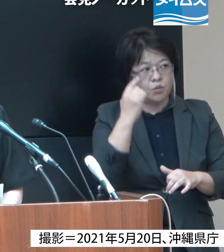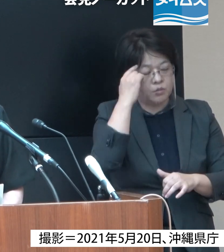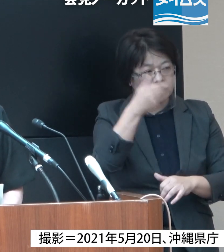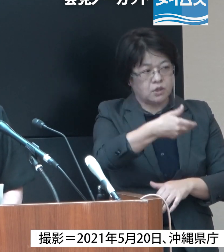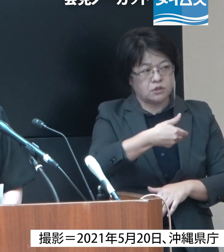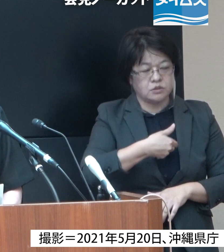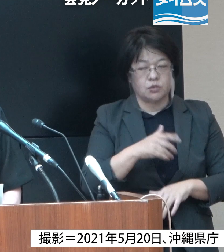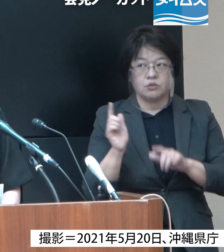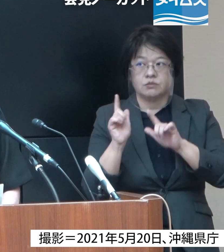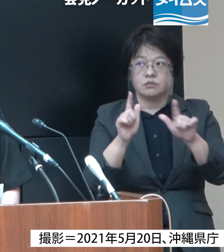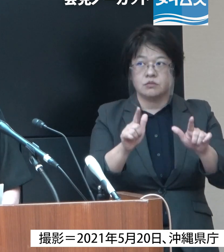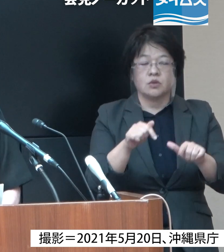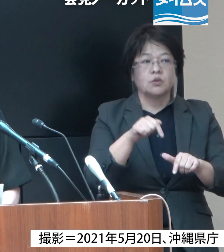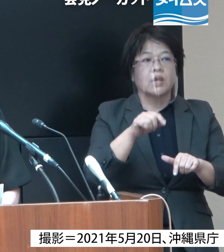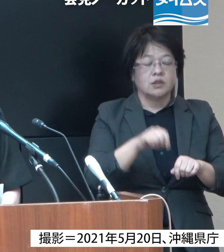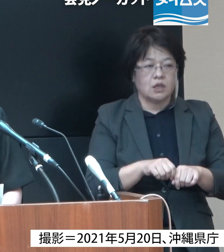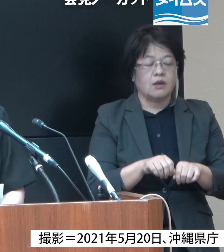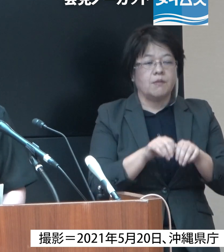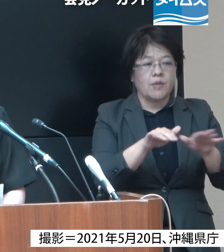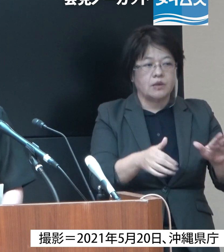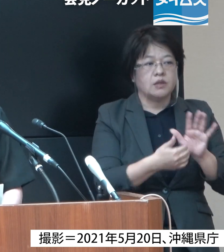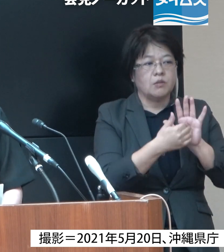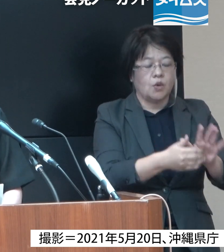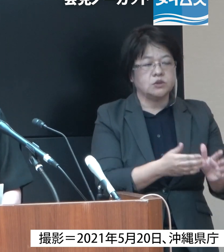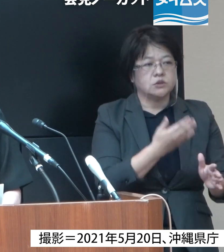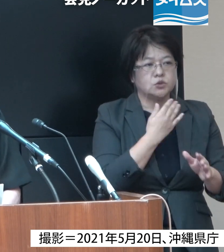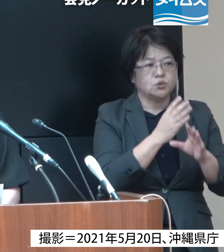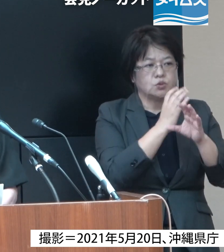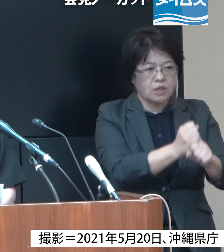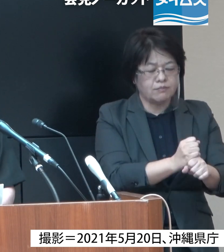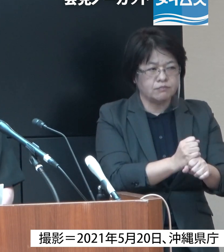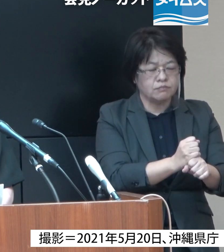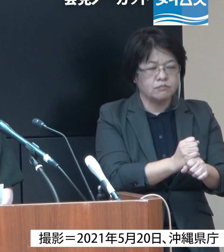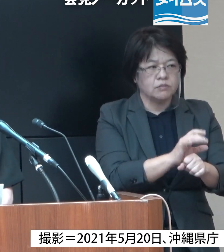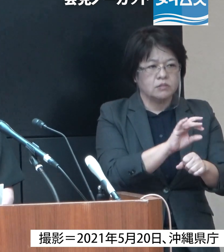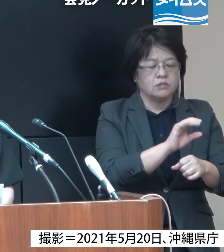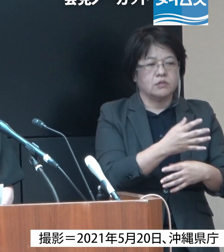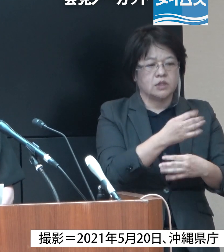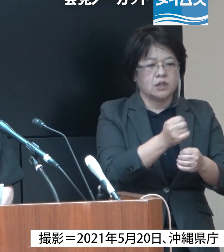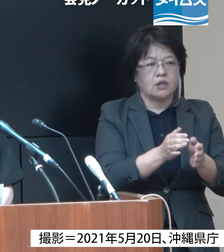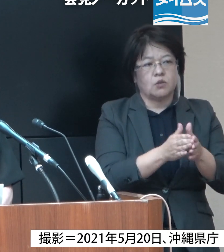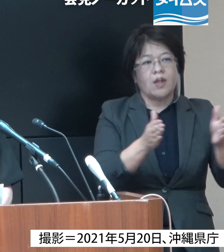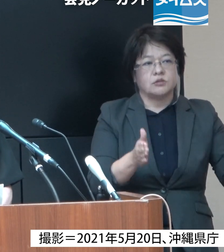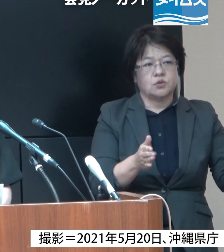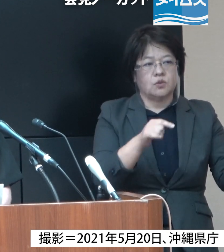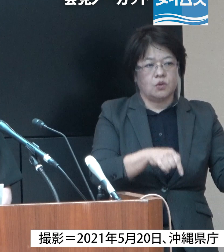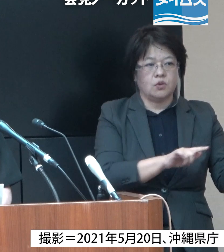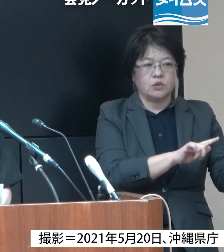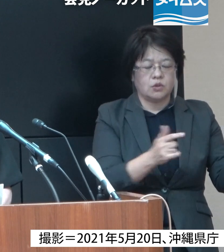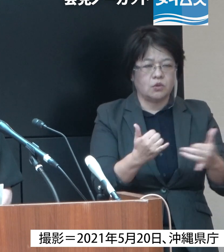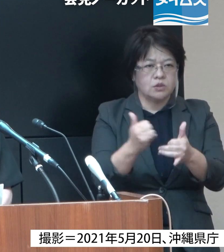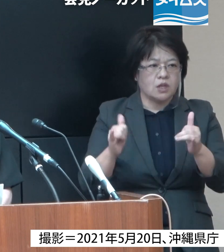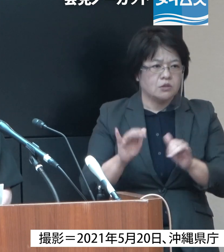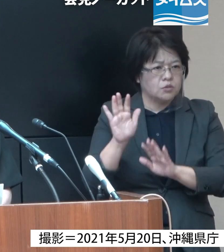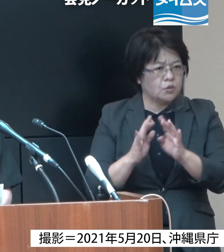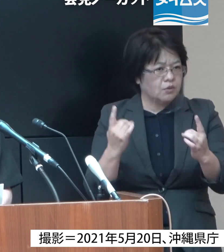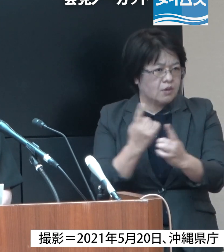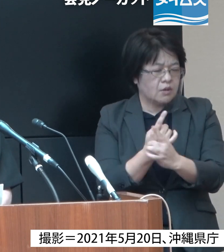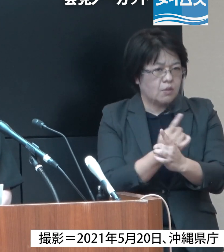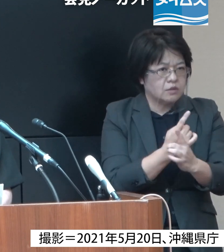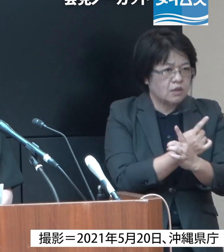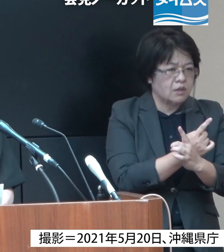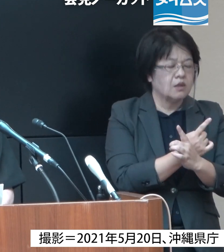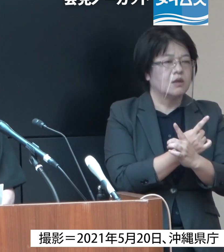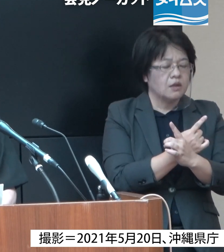間 まん延防止の重点期間の延長でありますとか、社会的な状況もさまざま変わって